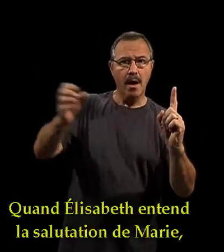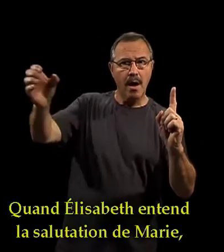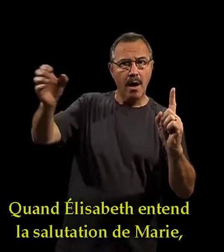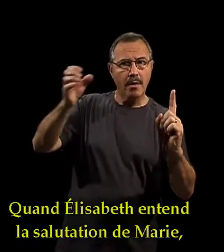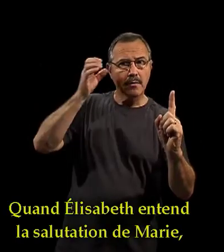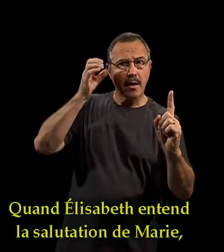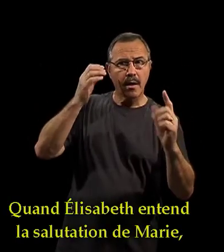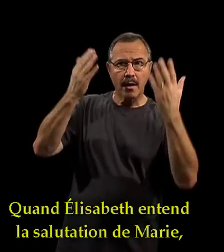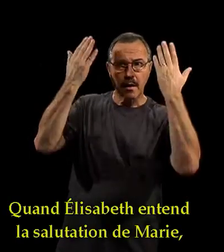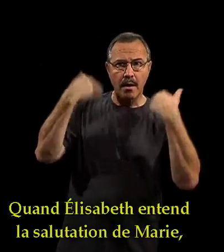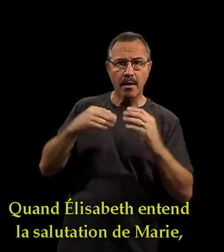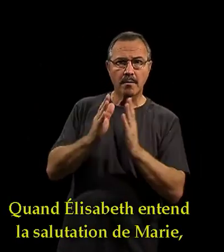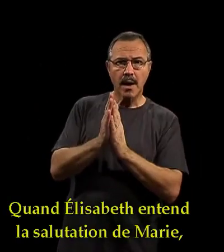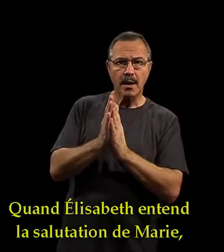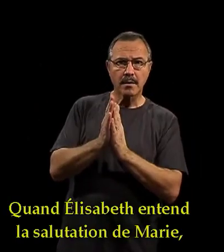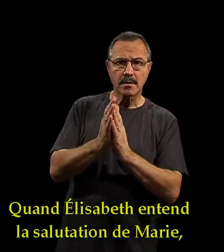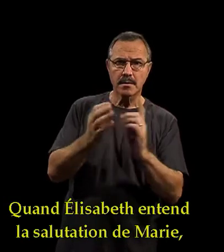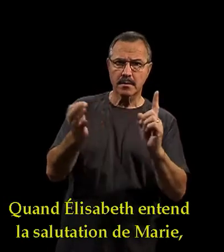Quand Élisabeth entend la salutation de Marie,